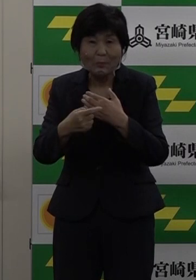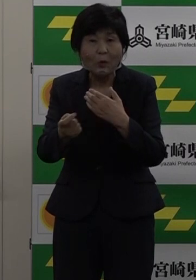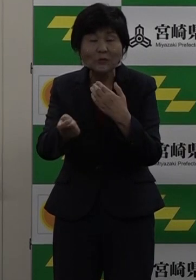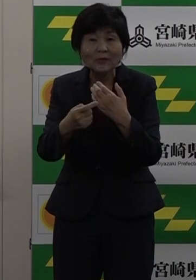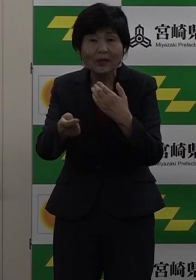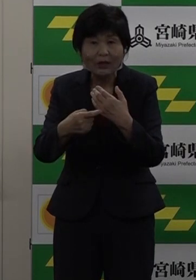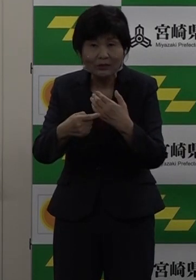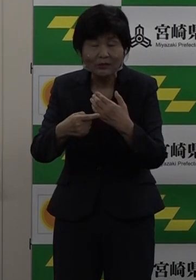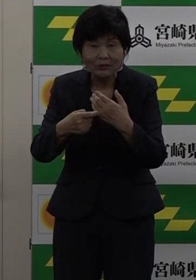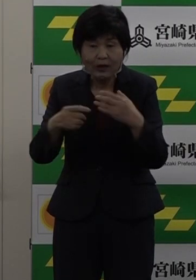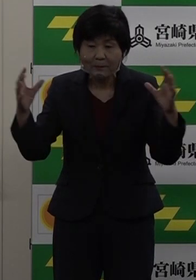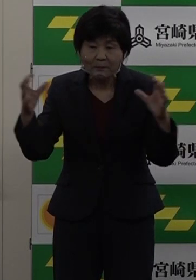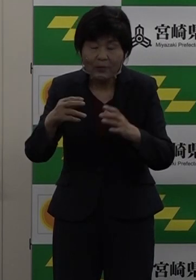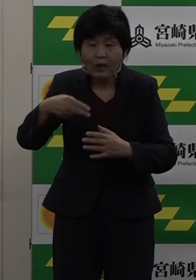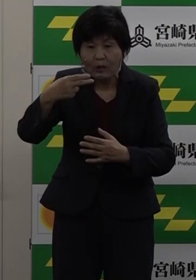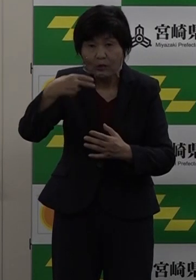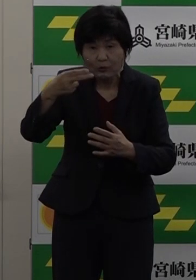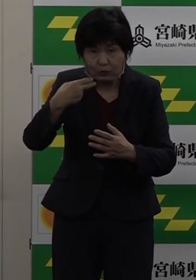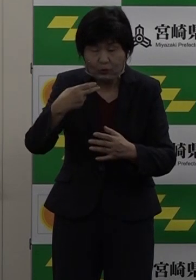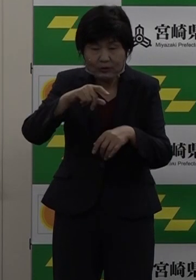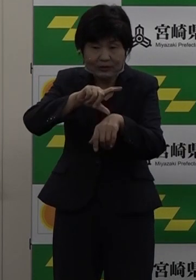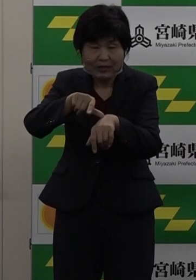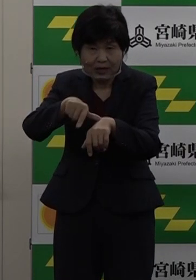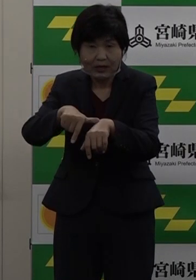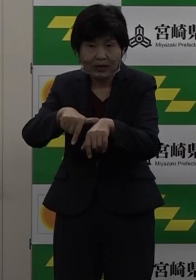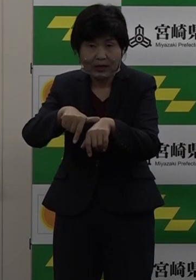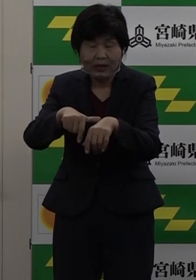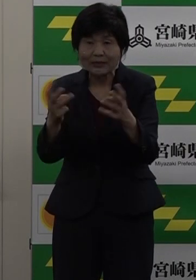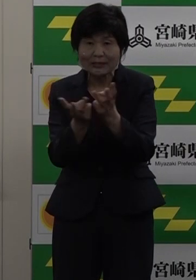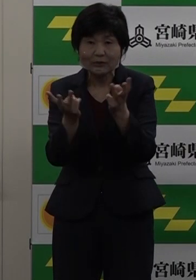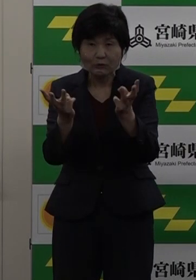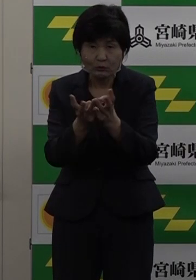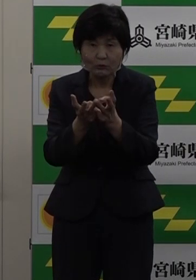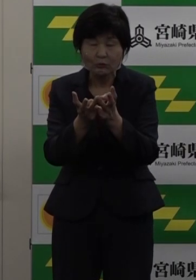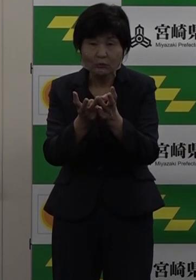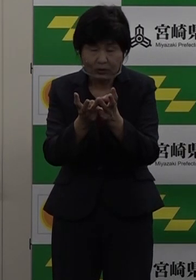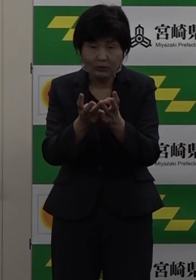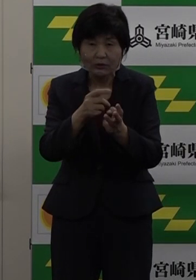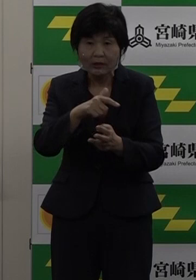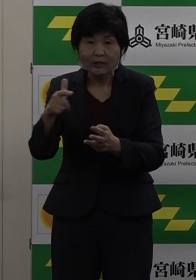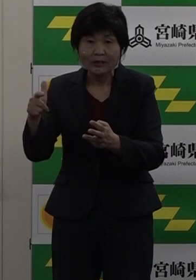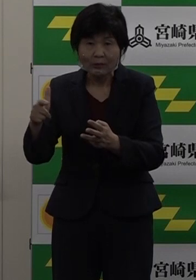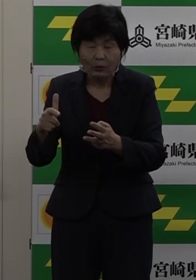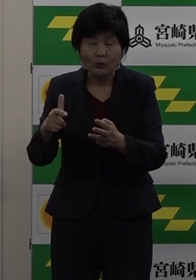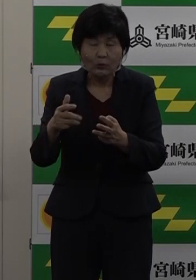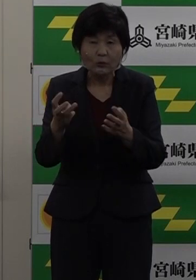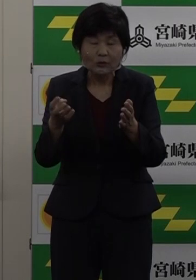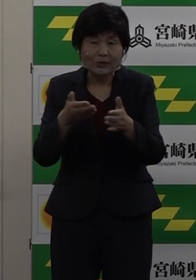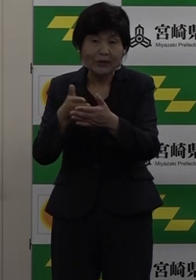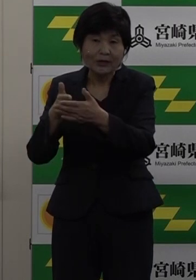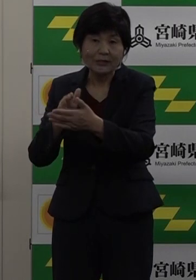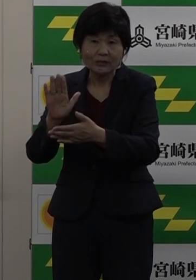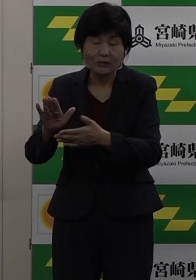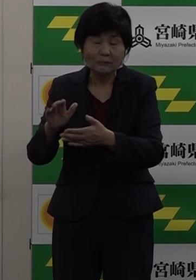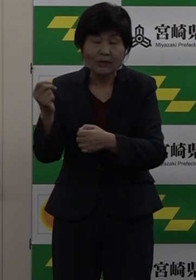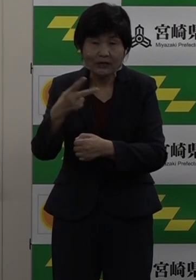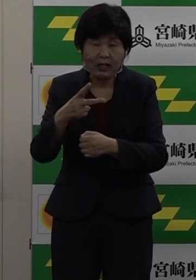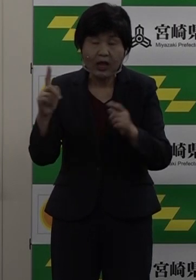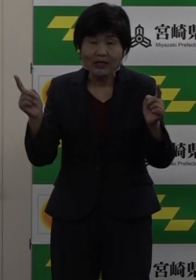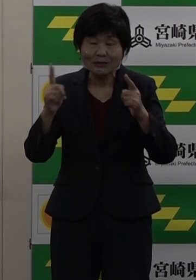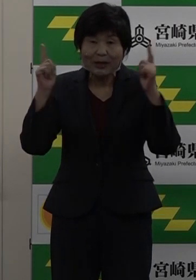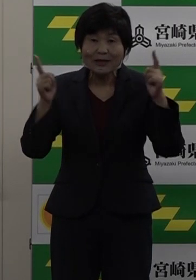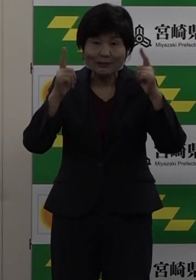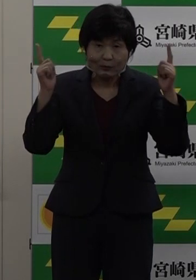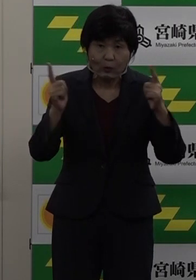限、時間制限について、これはお願いをしたいと考えております。イベント等、それから高齢者施設